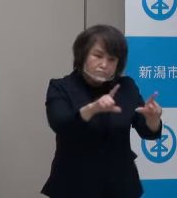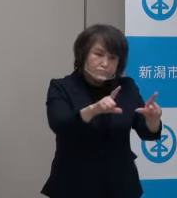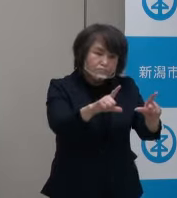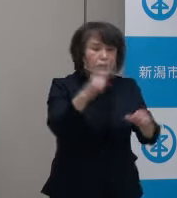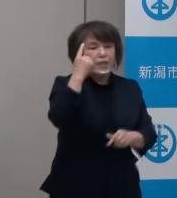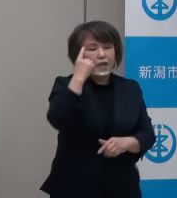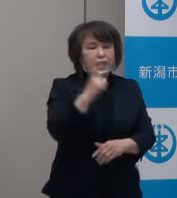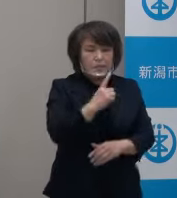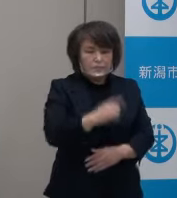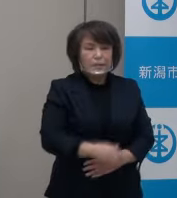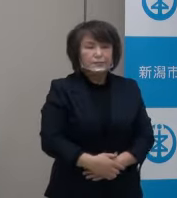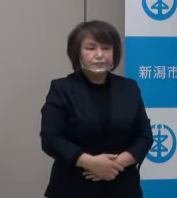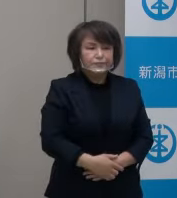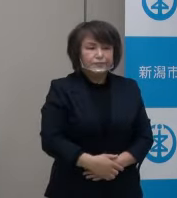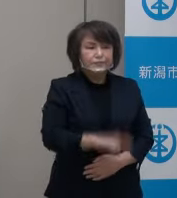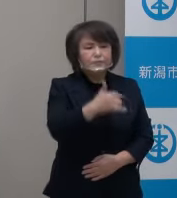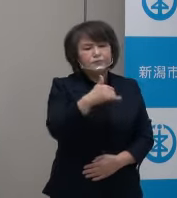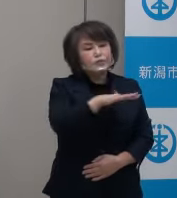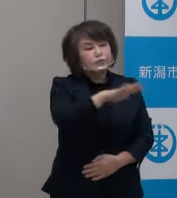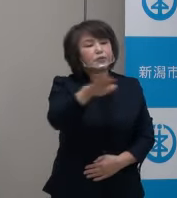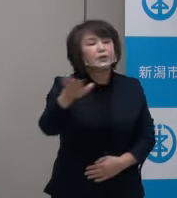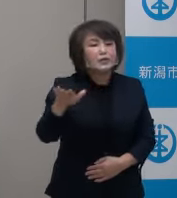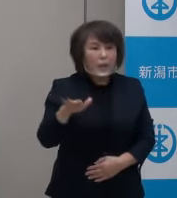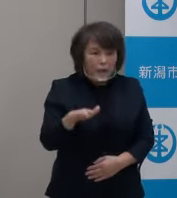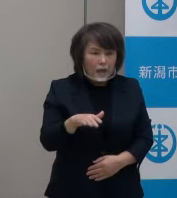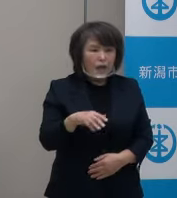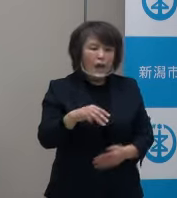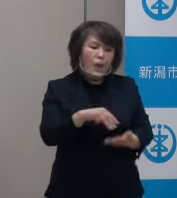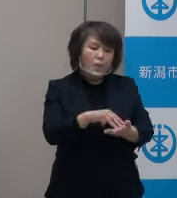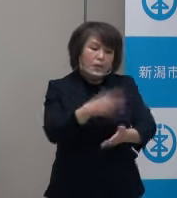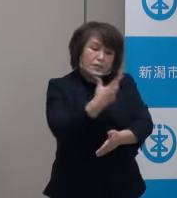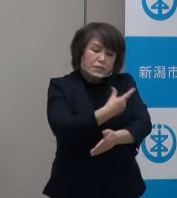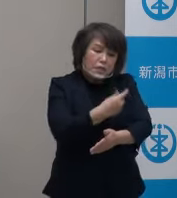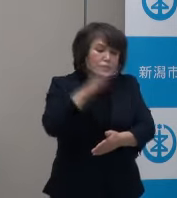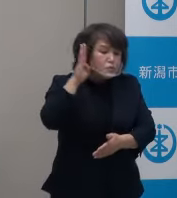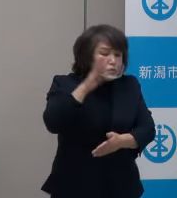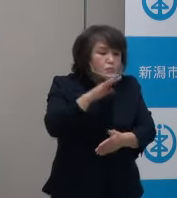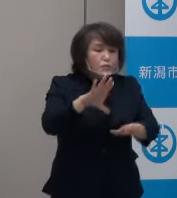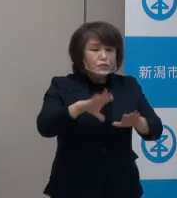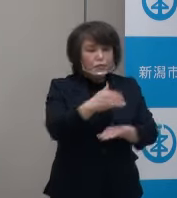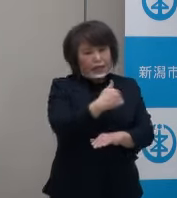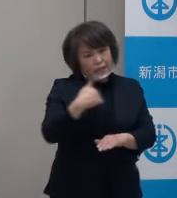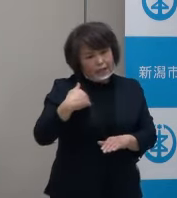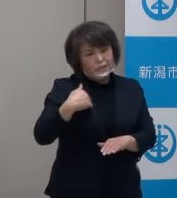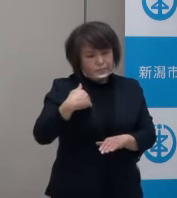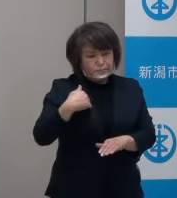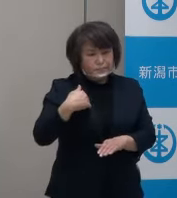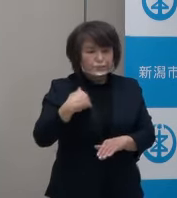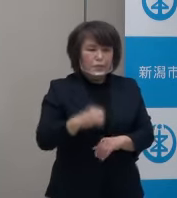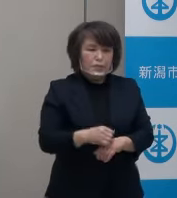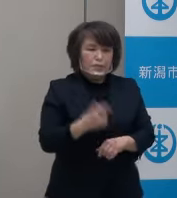と考えております。市民の皆様がワクチン接種をスムーズに受けることができる